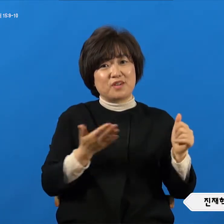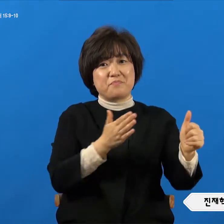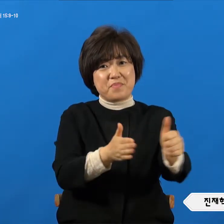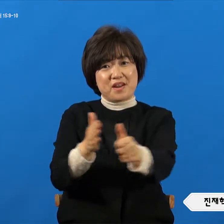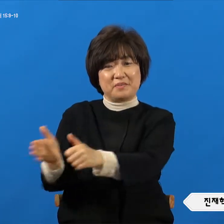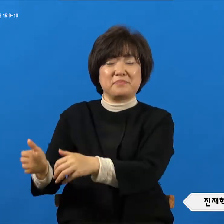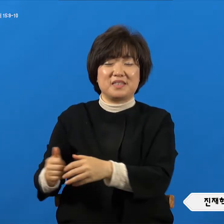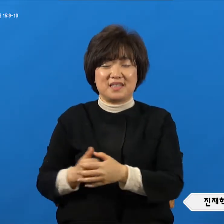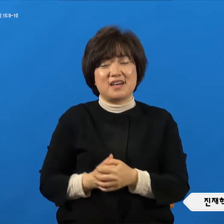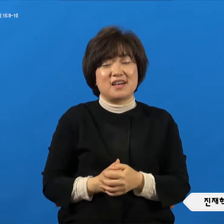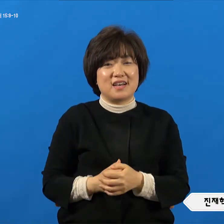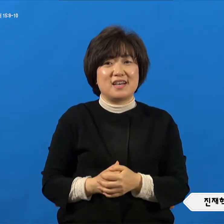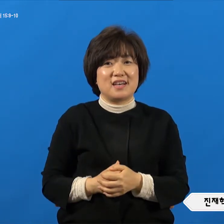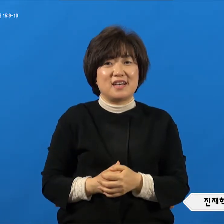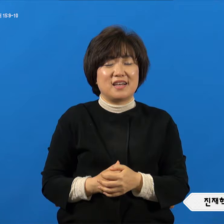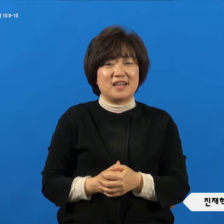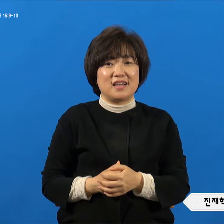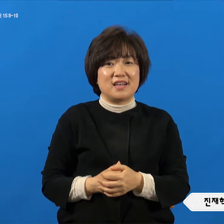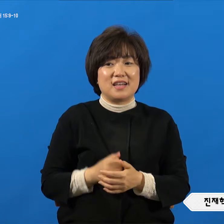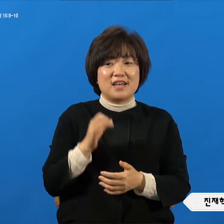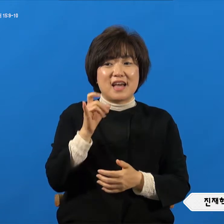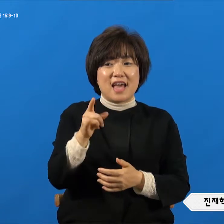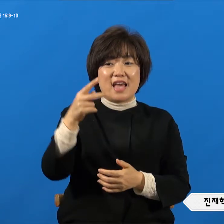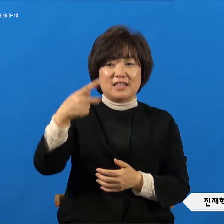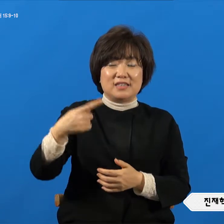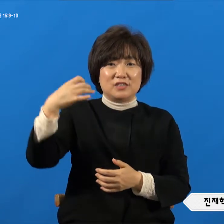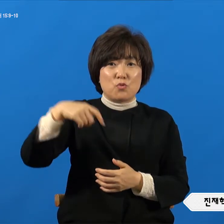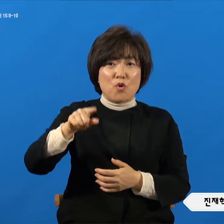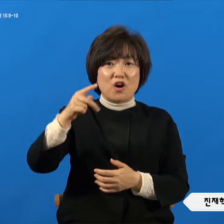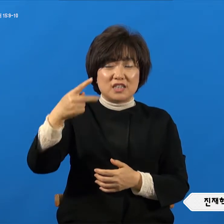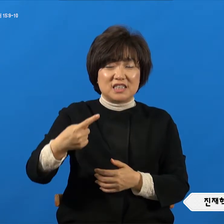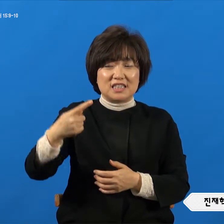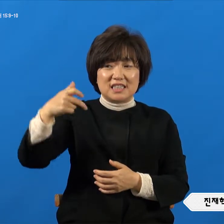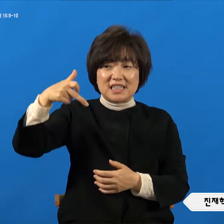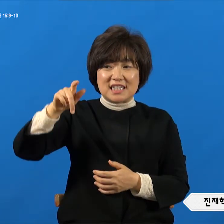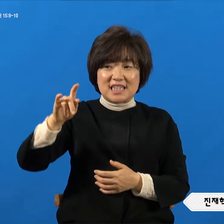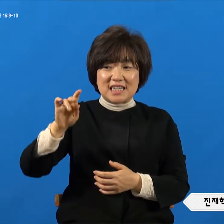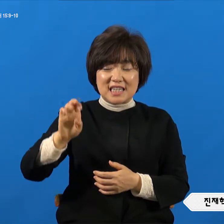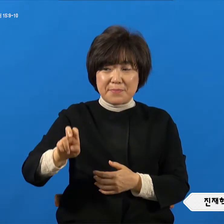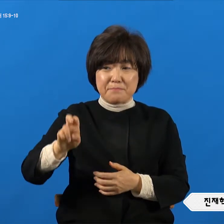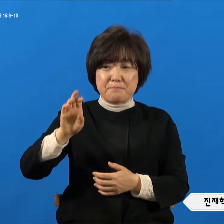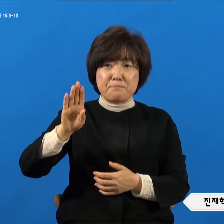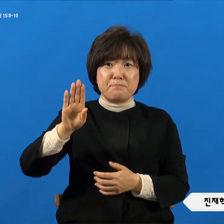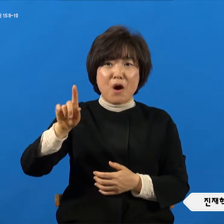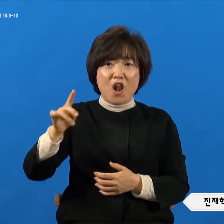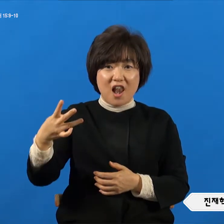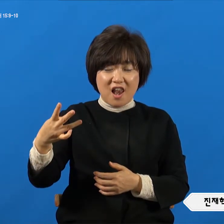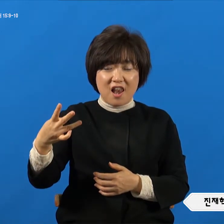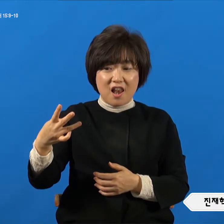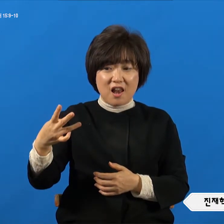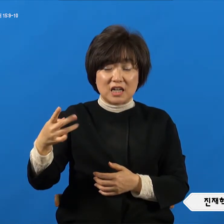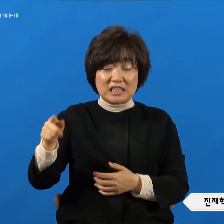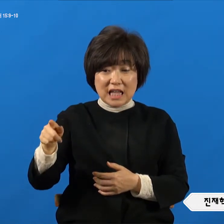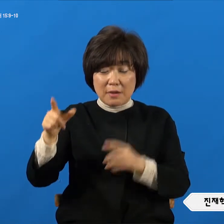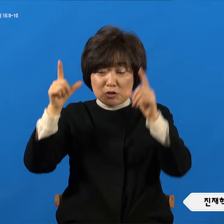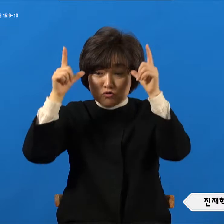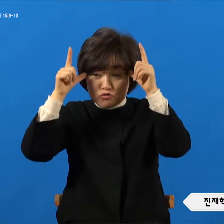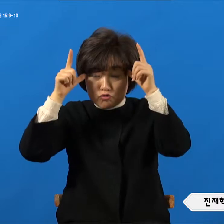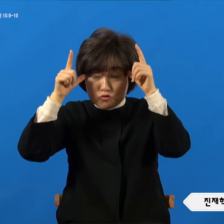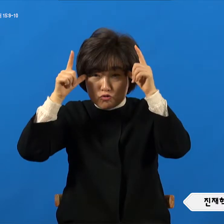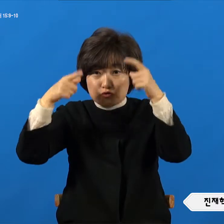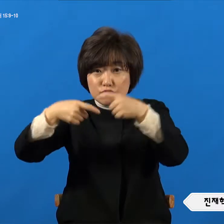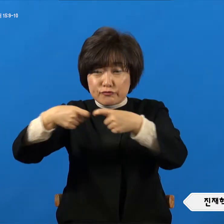않겠습니까? 에드워드 킴벌이라는 사람이 있었습니다. 그는 구두수성공이었습니다.